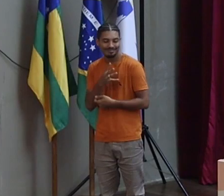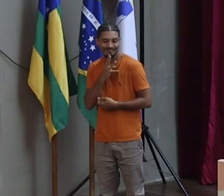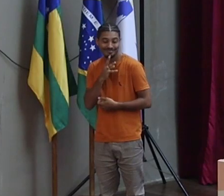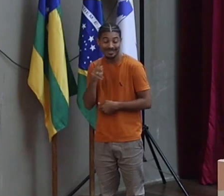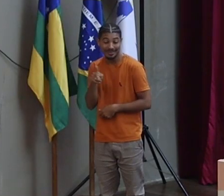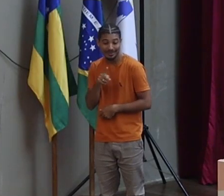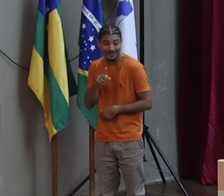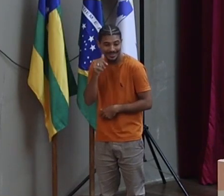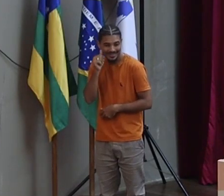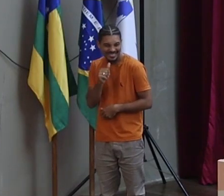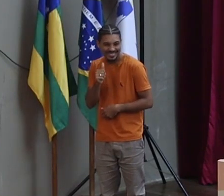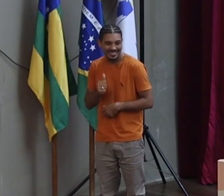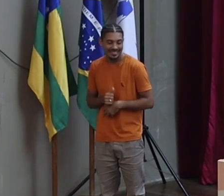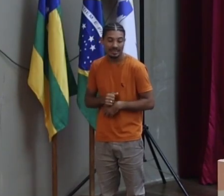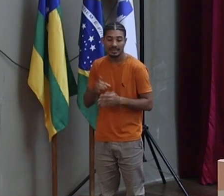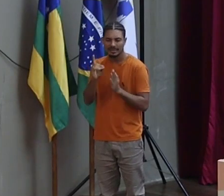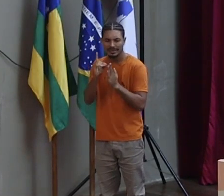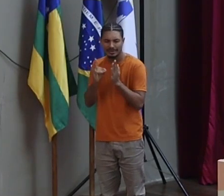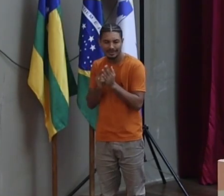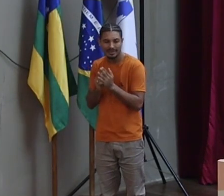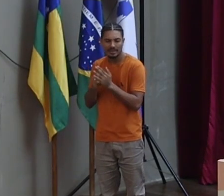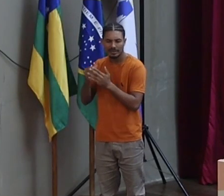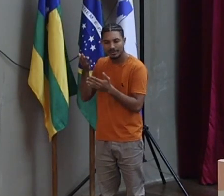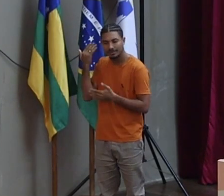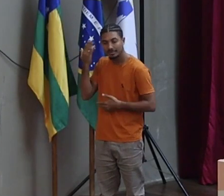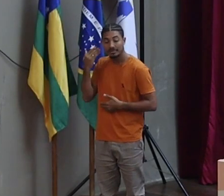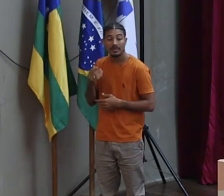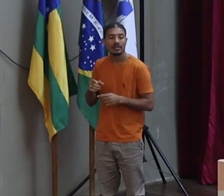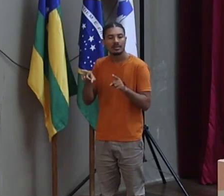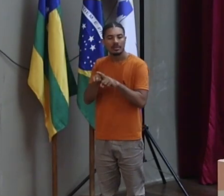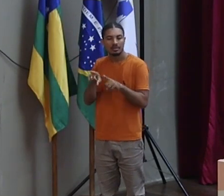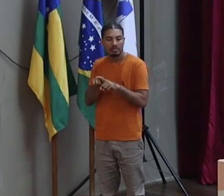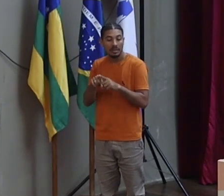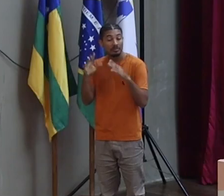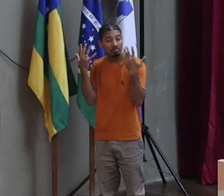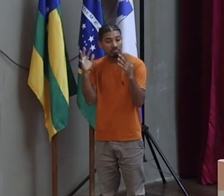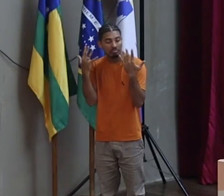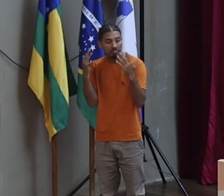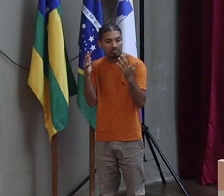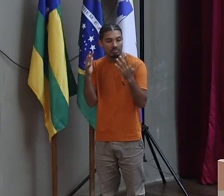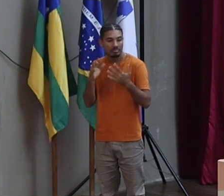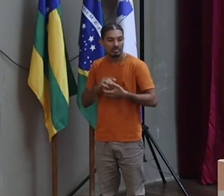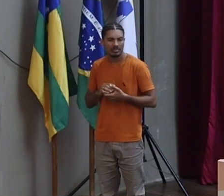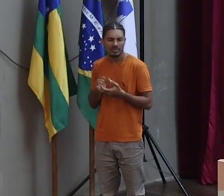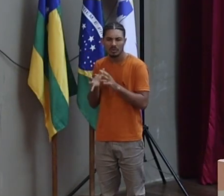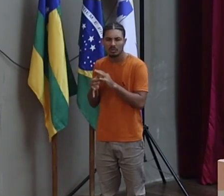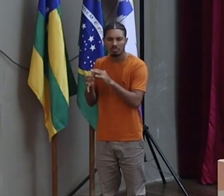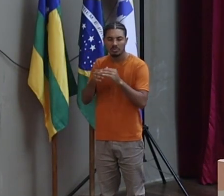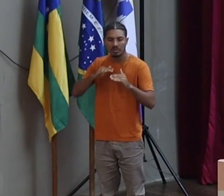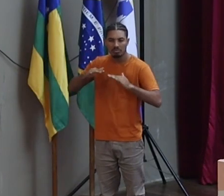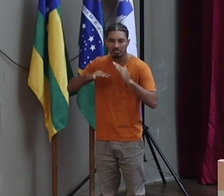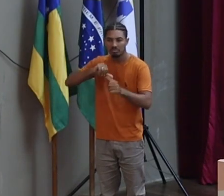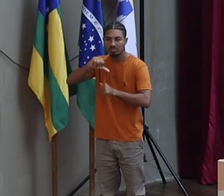professora Claudiana nas últimas décadas e celebrando também esse contexto, esse movimento